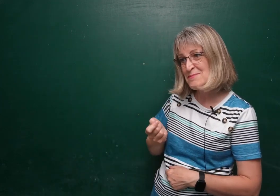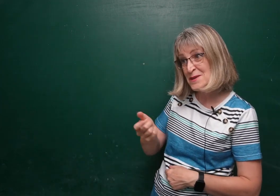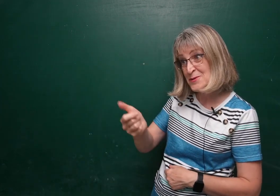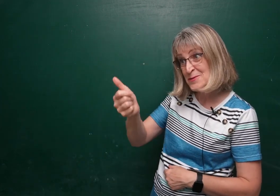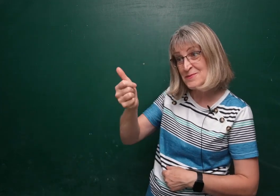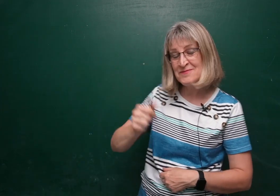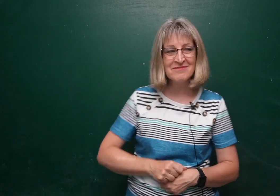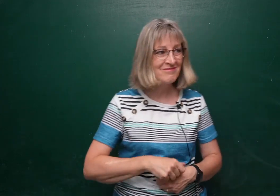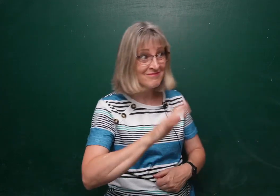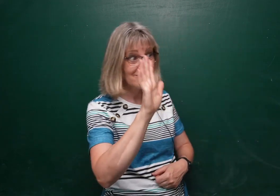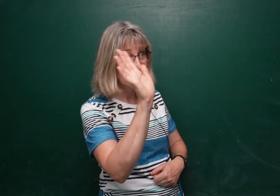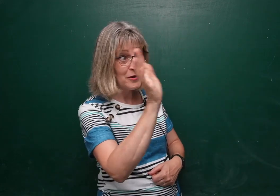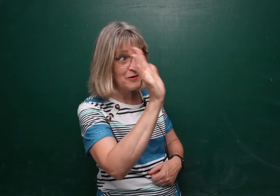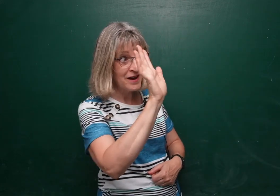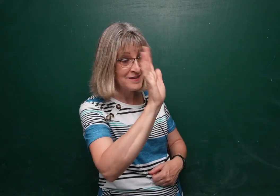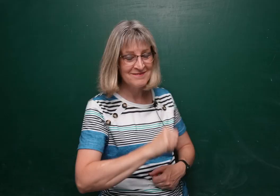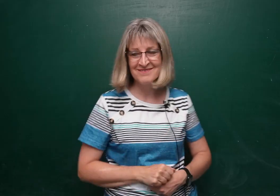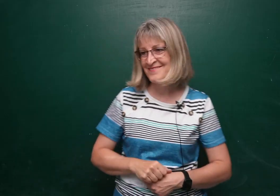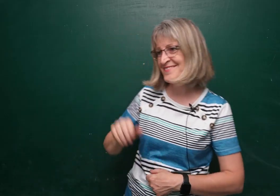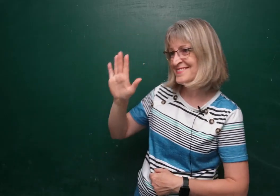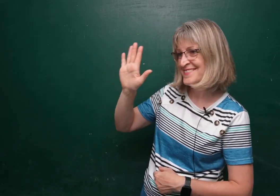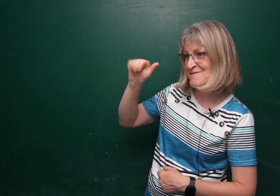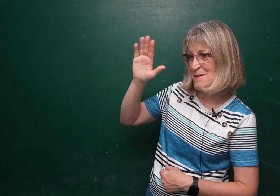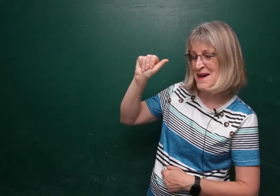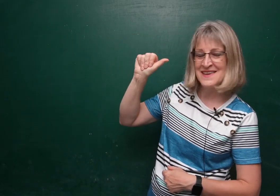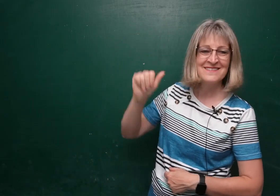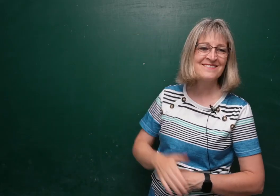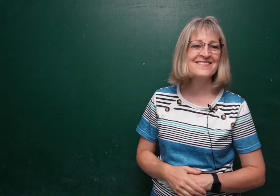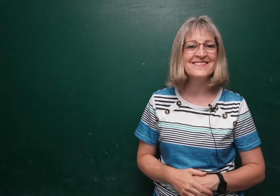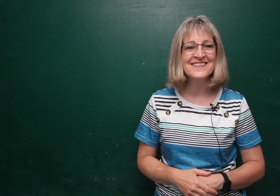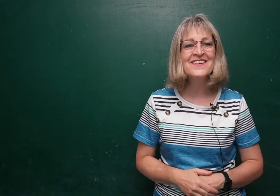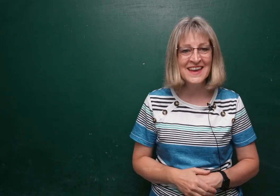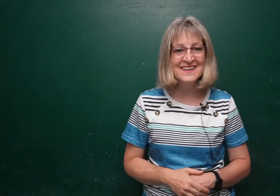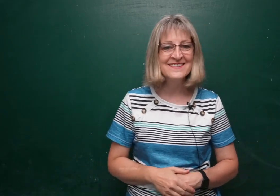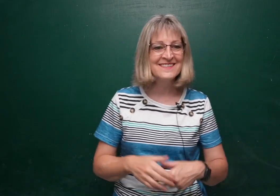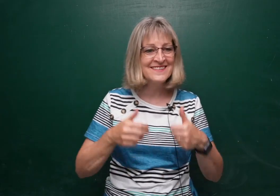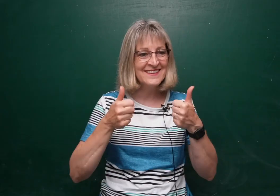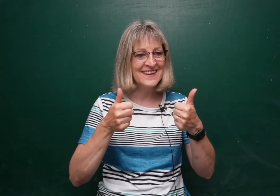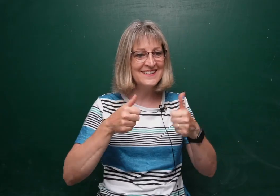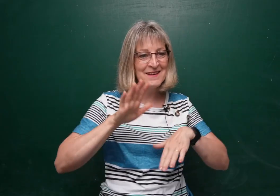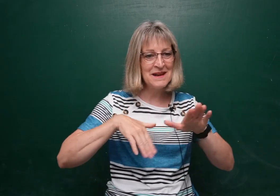Bientôt. Au revoir. Bye bye. Ok? Hein, ça marche?